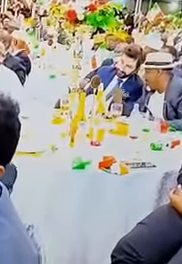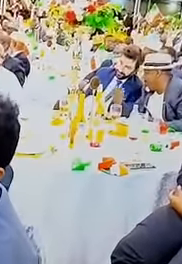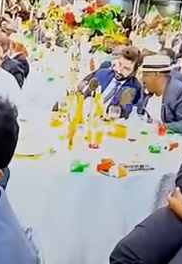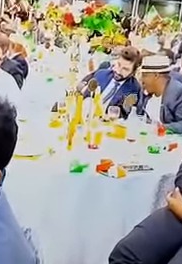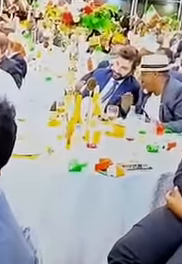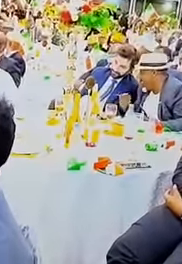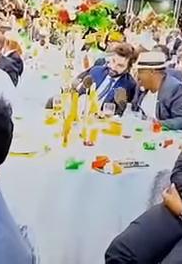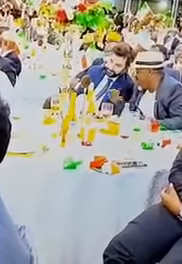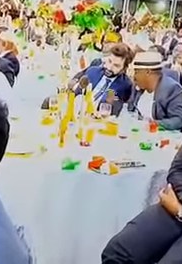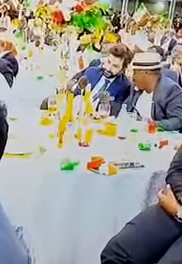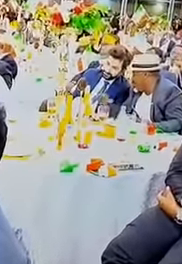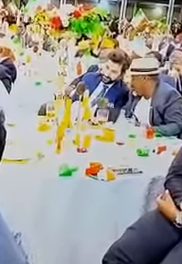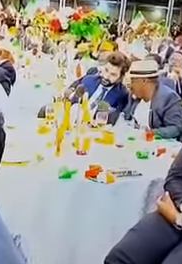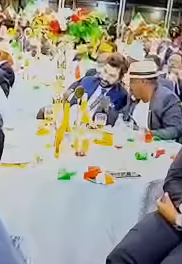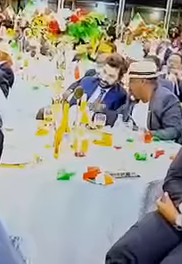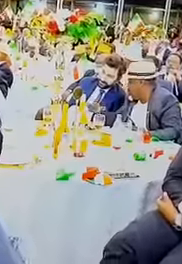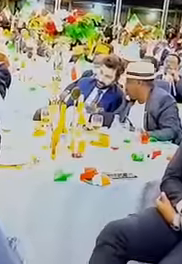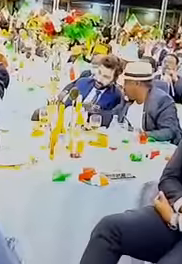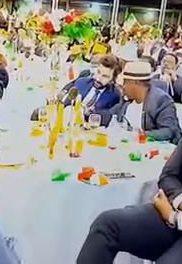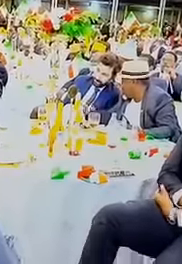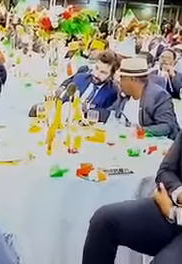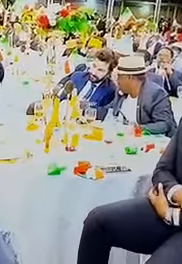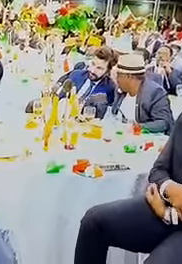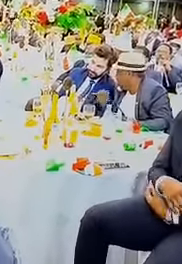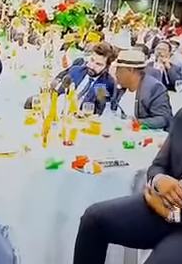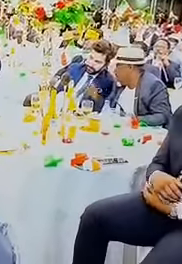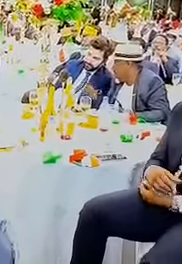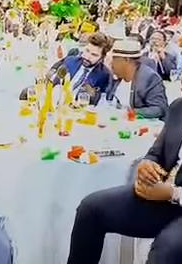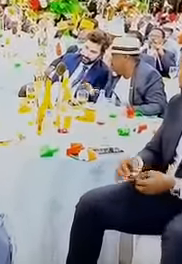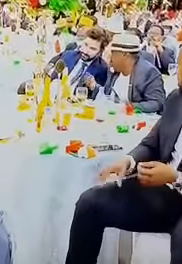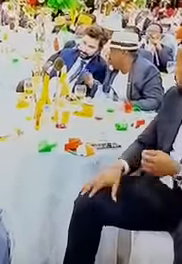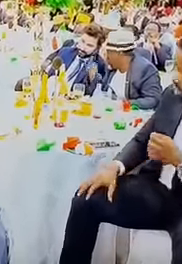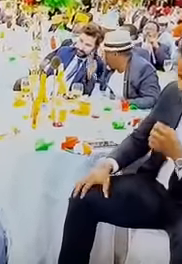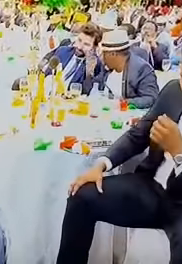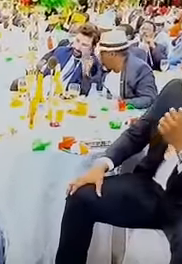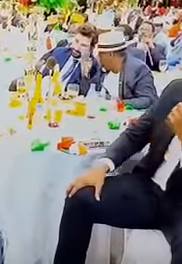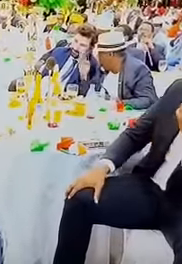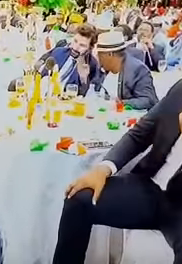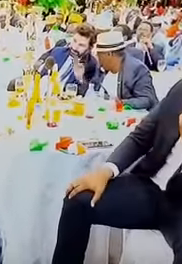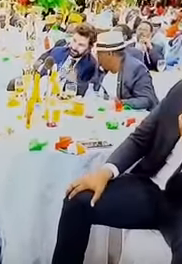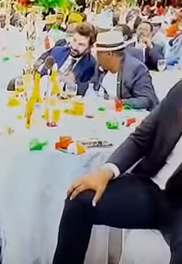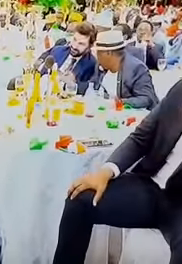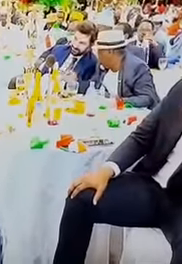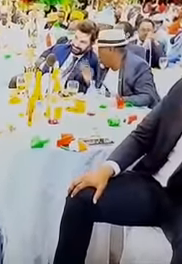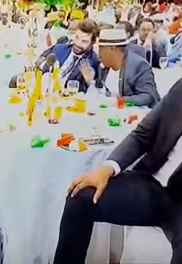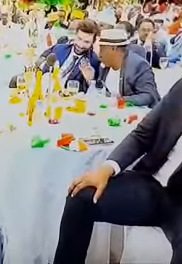300 iyo 600 kuriga 900 iyo 800 kuriga 900 iyo 800